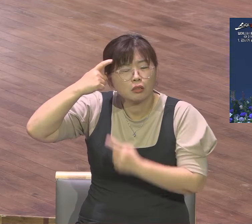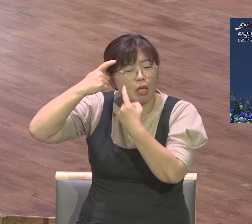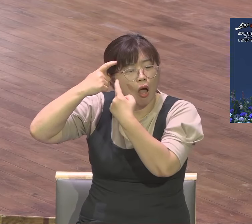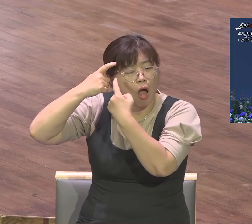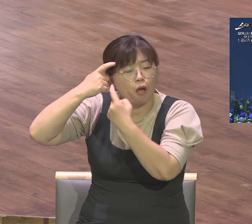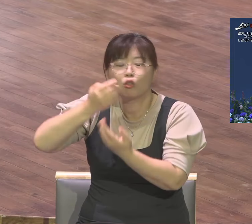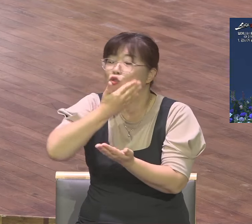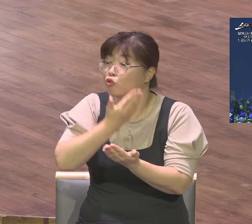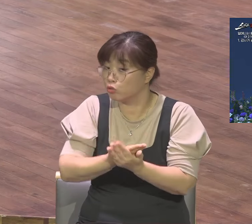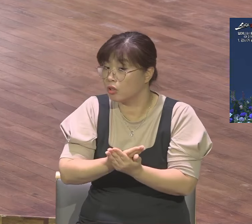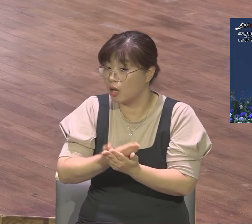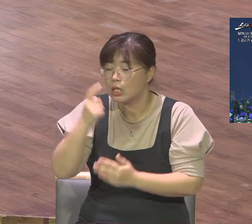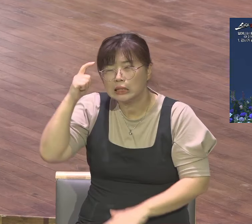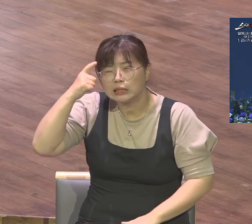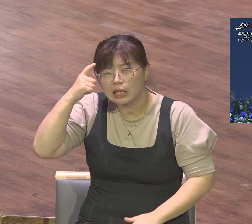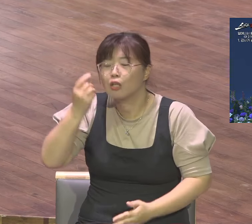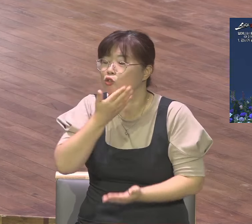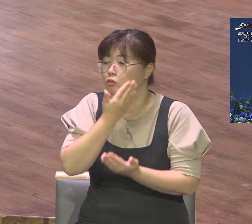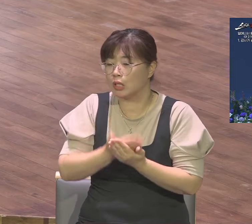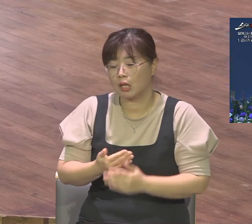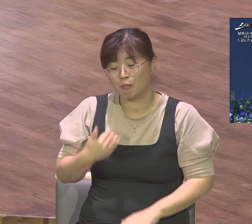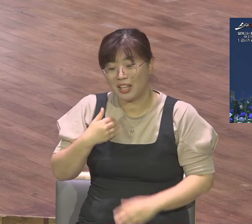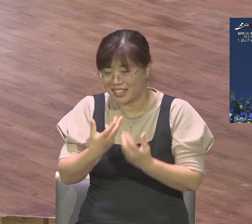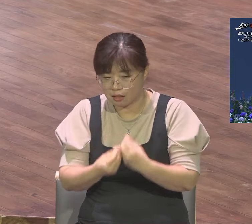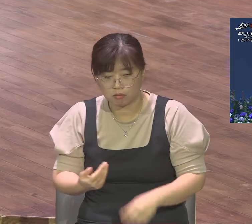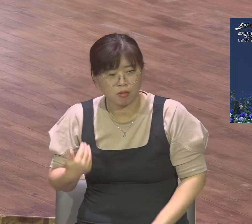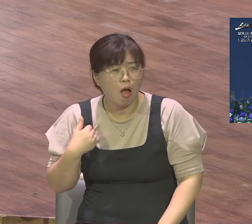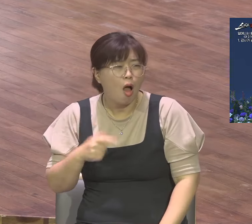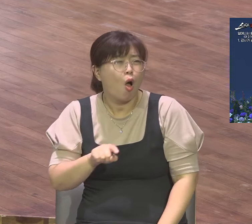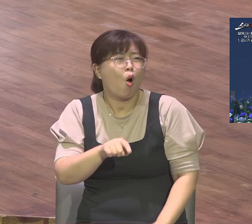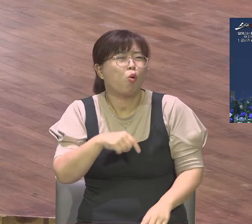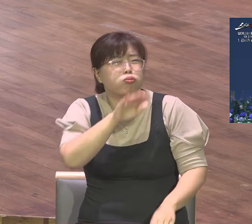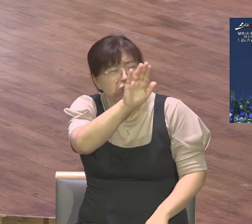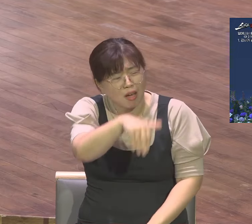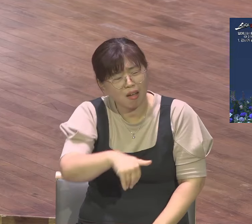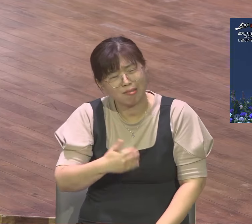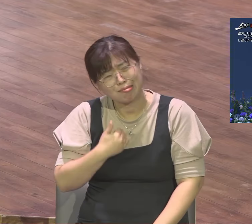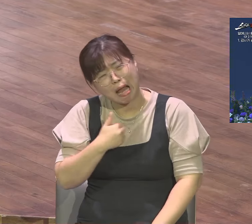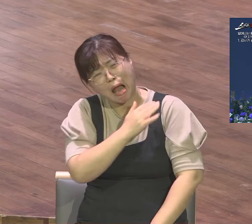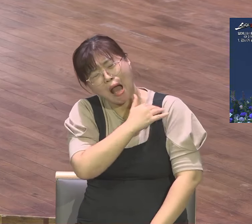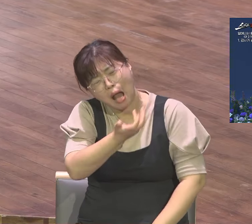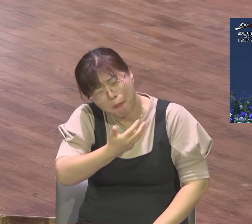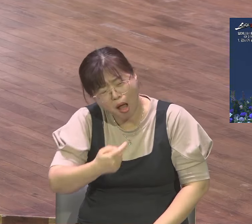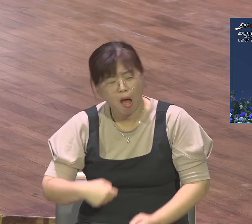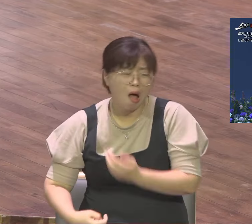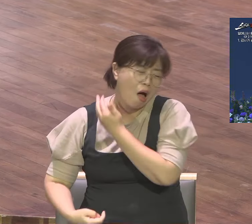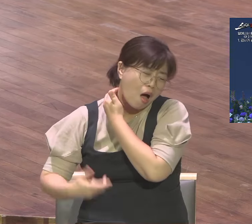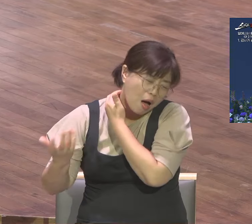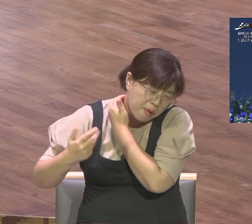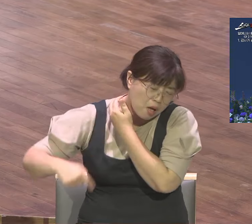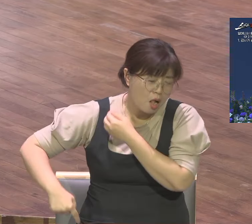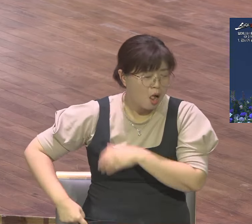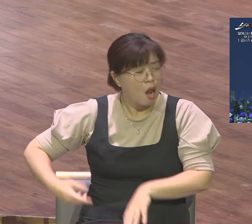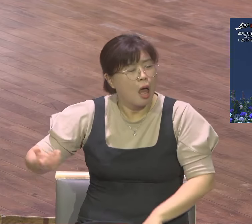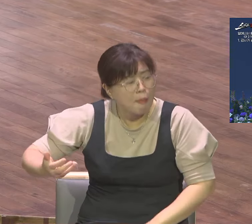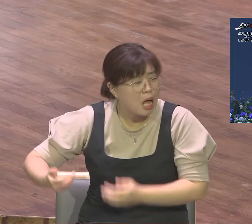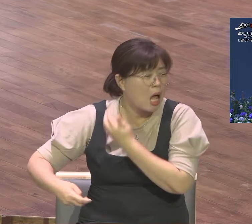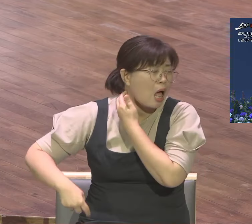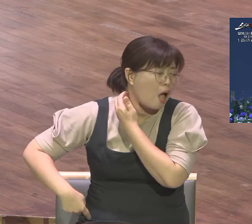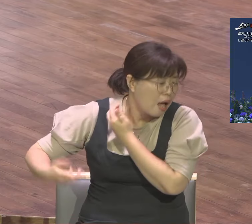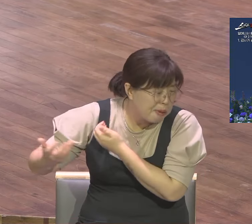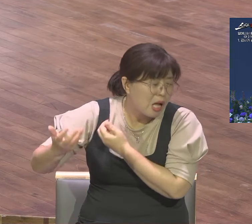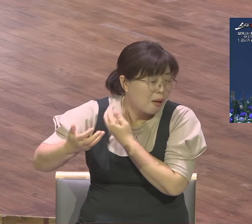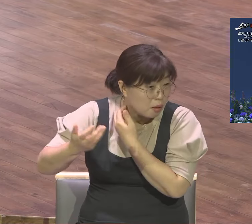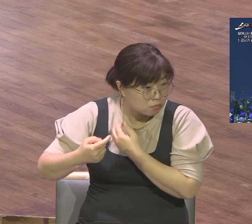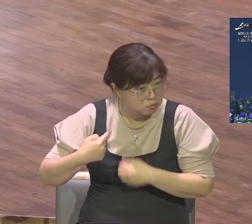여기다 보고 저기다 보고 언제나 아프다. 그 사람은요 마음을 잘못 쓰고 있어요. 잘 먹었다 못 먹었다가 아니에요. 마음을 잘못